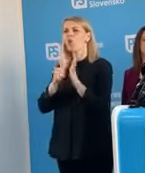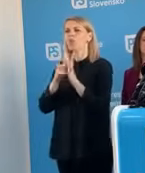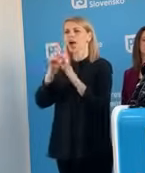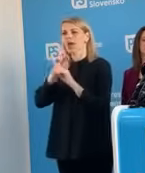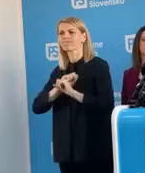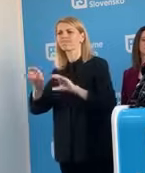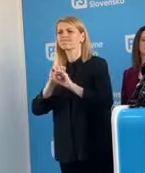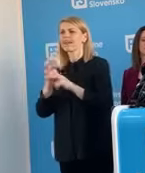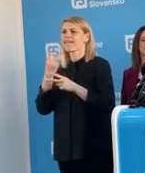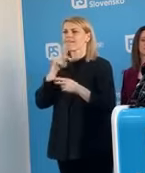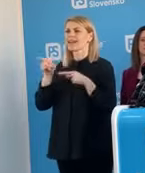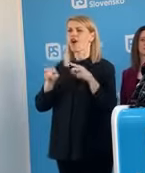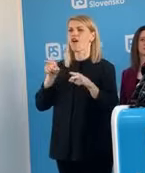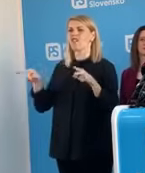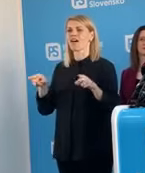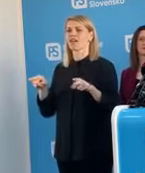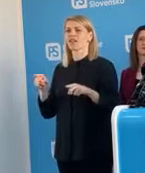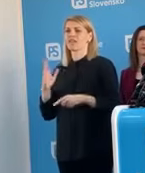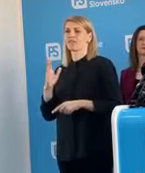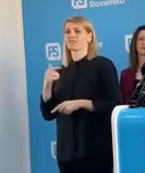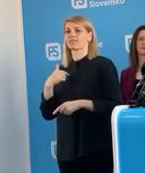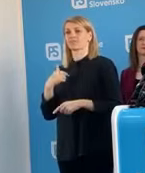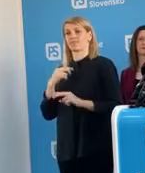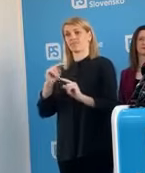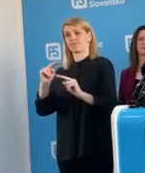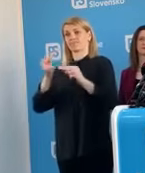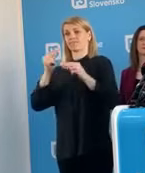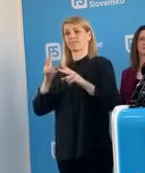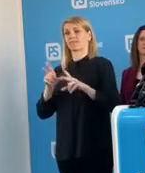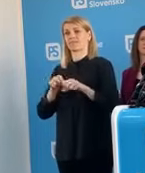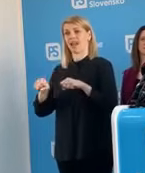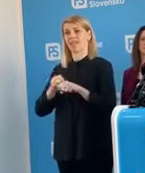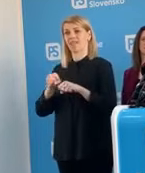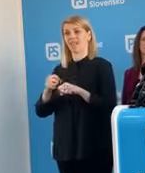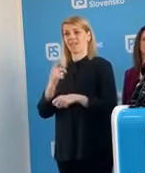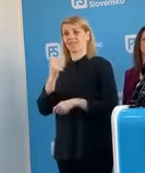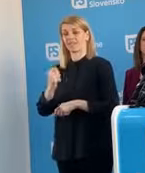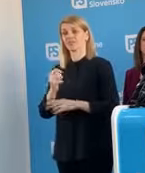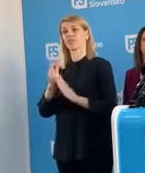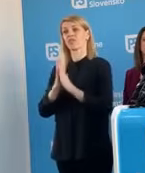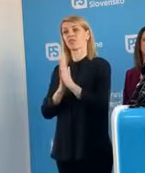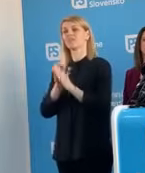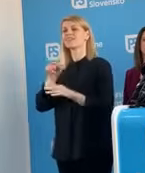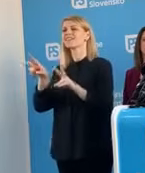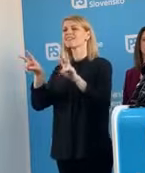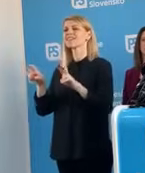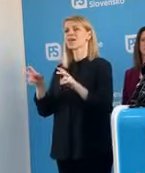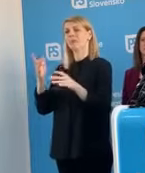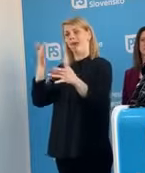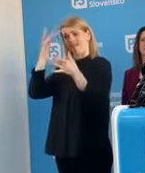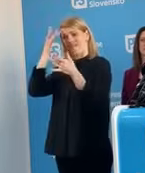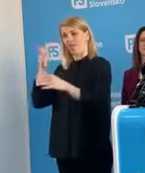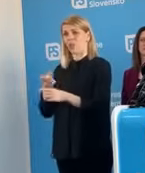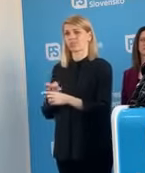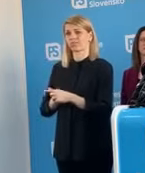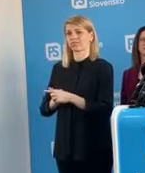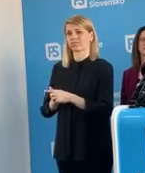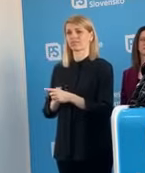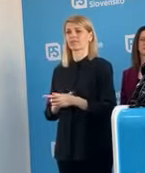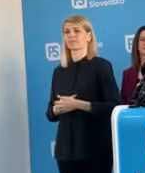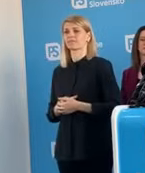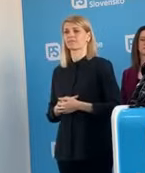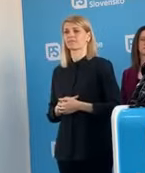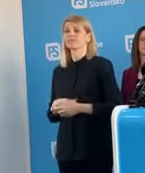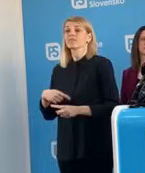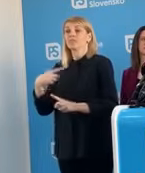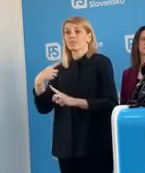všetko, ale skôr vyzývam pána premiéra Fica, aby sa venoval tejto téme veľmi intenzívne a koniec koncov